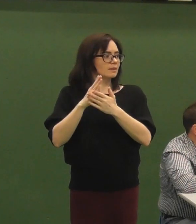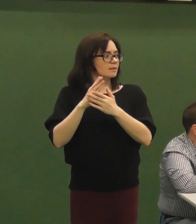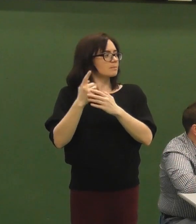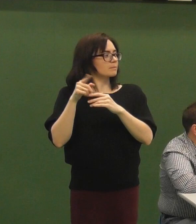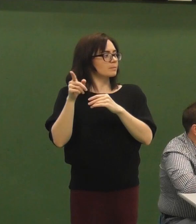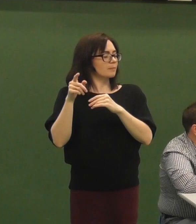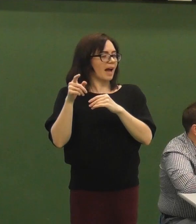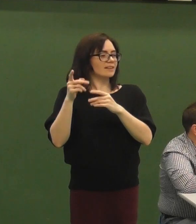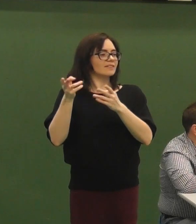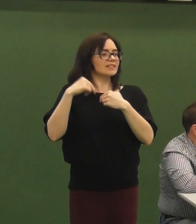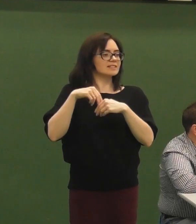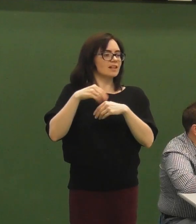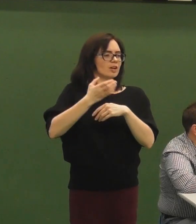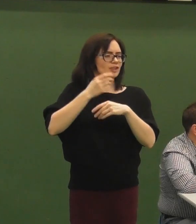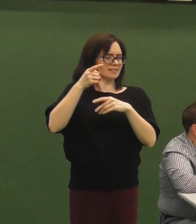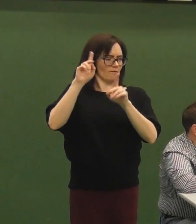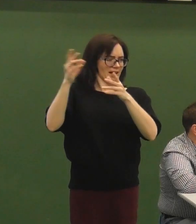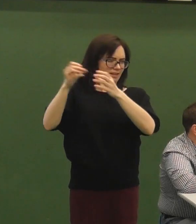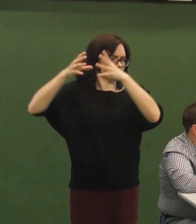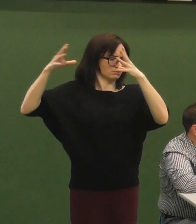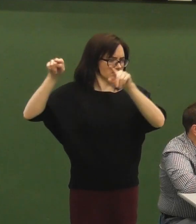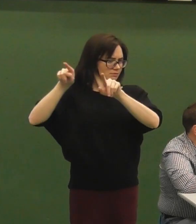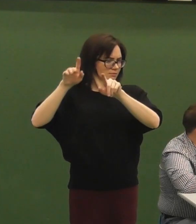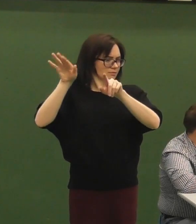Csehszlovákiát, és